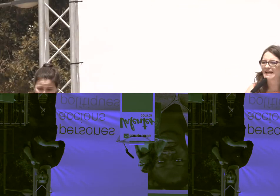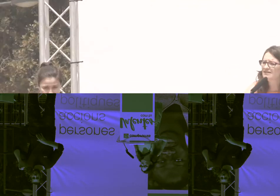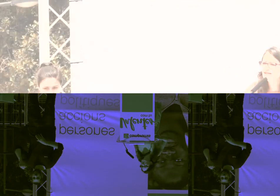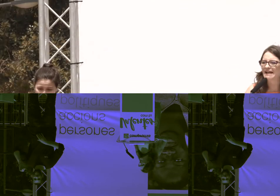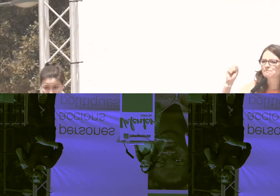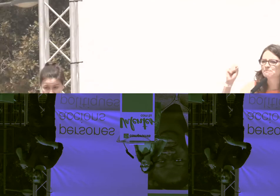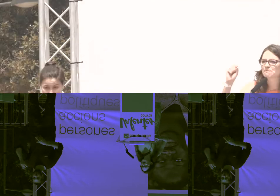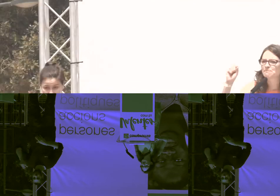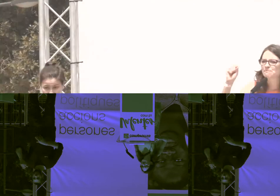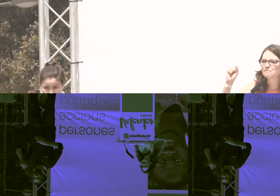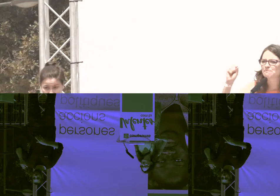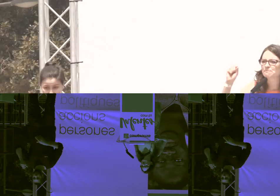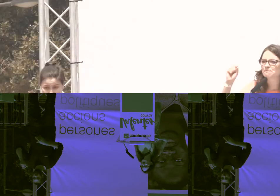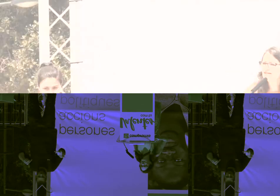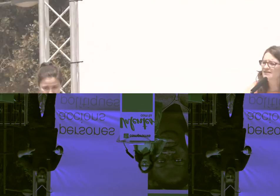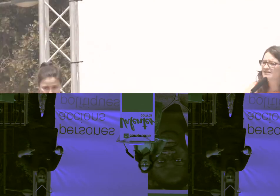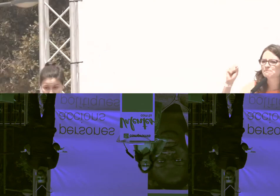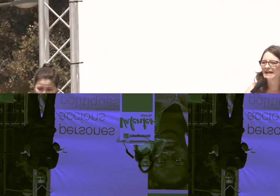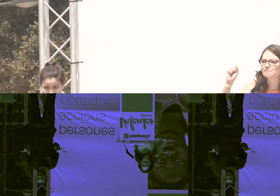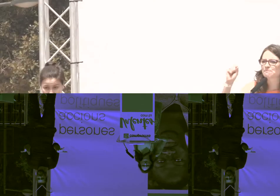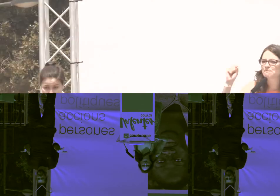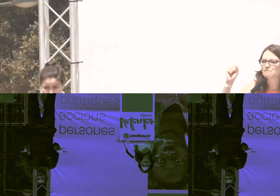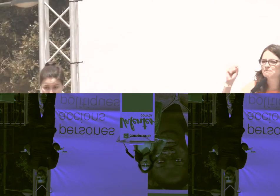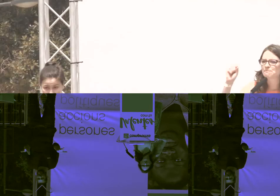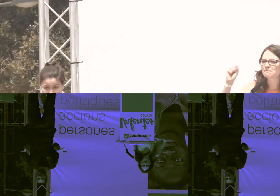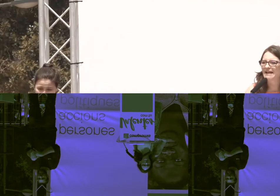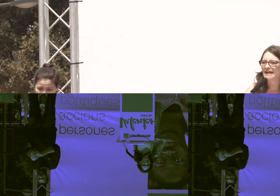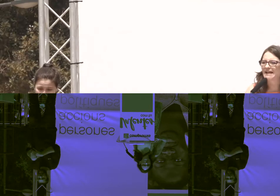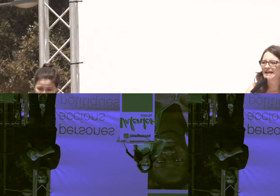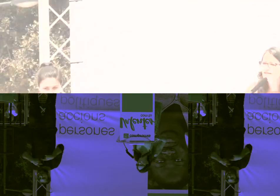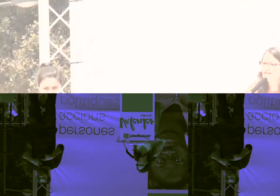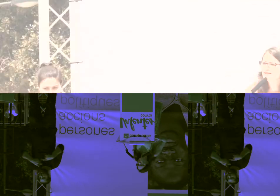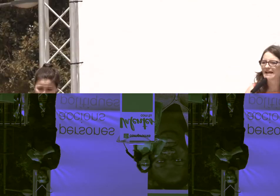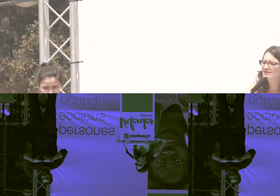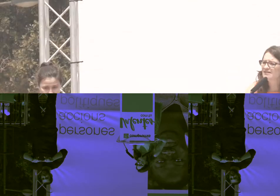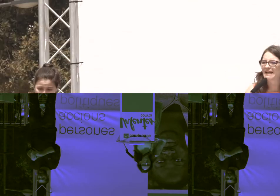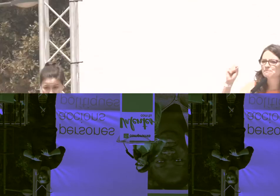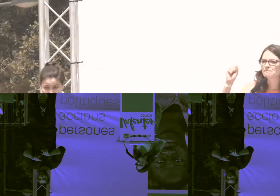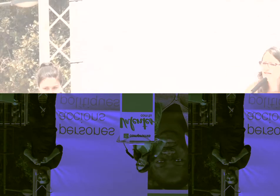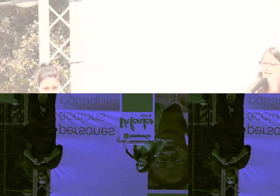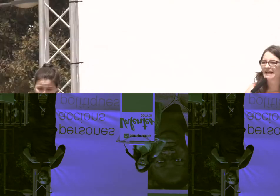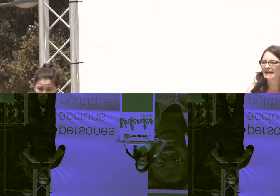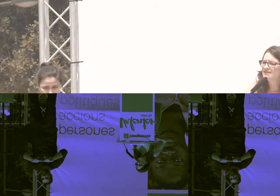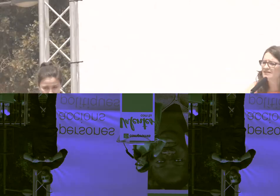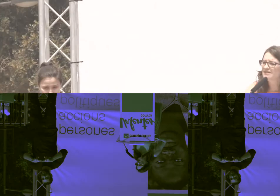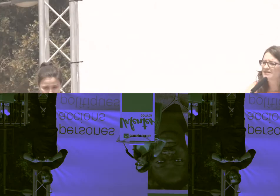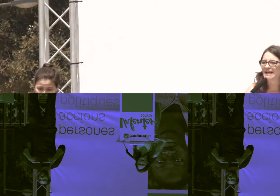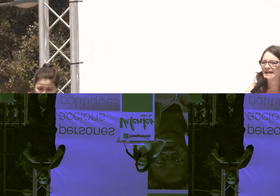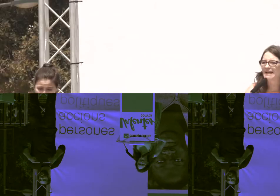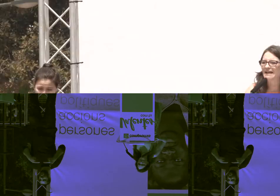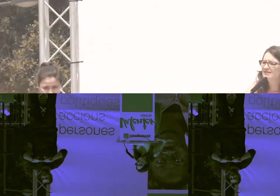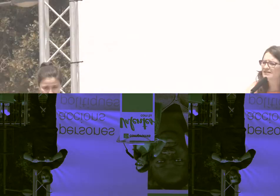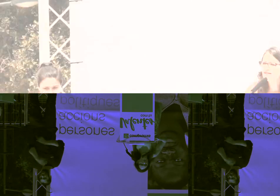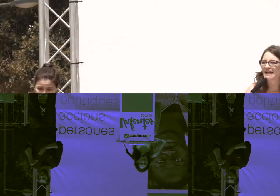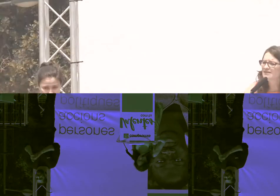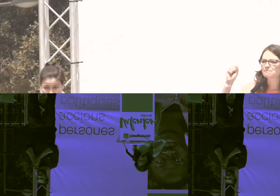Entonces, per què tenim així carrers que es diuen, o places que es diuen la Divisió Azul, que són els que lluitaren al costat del bando de